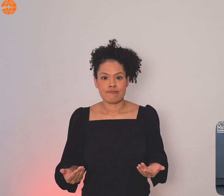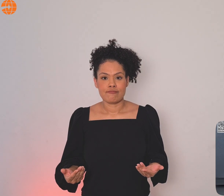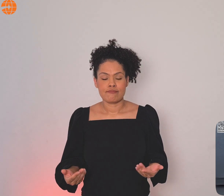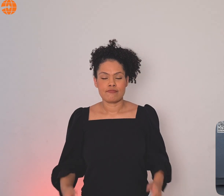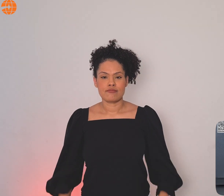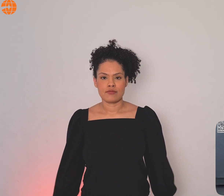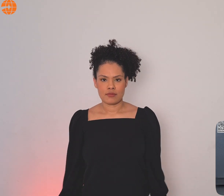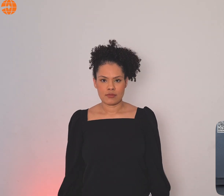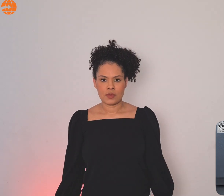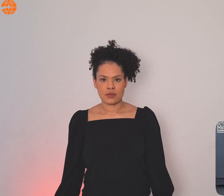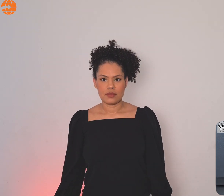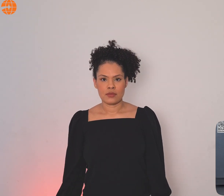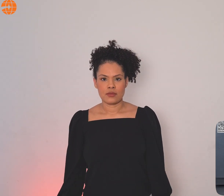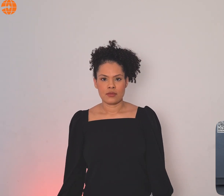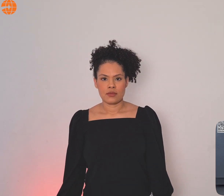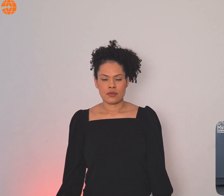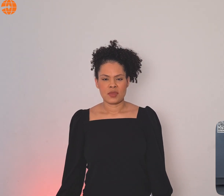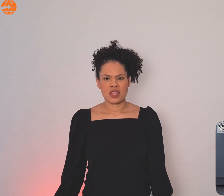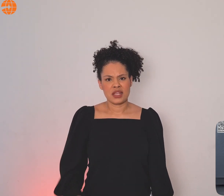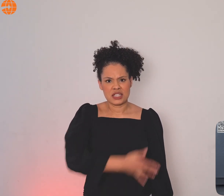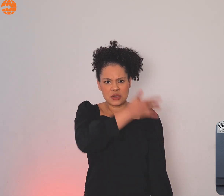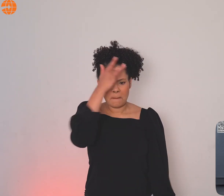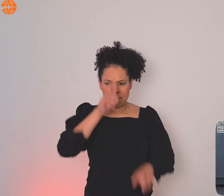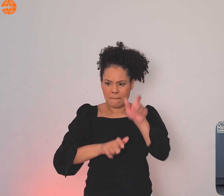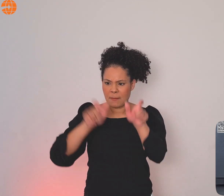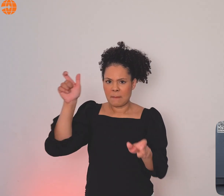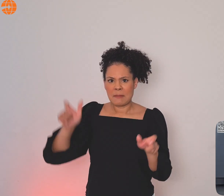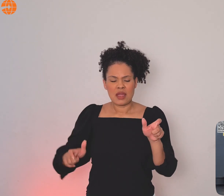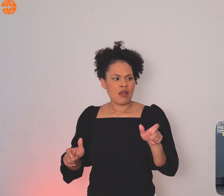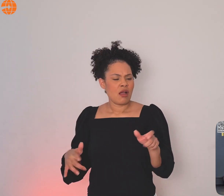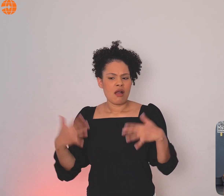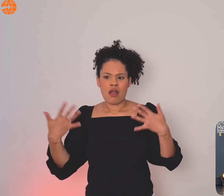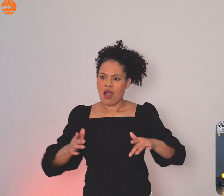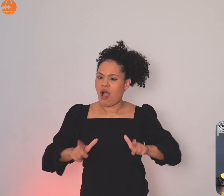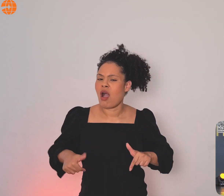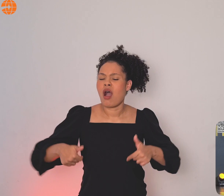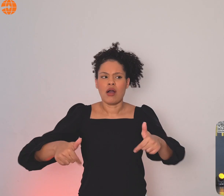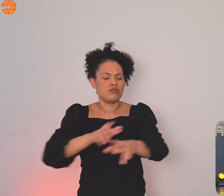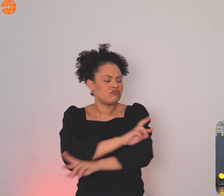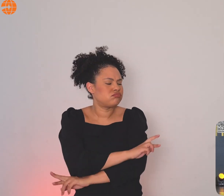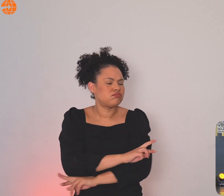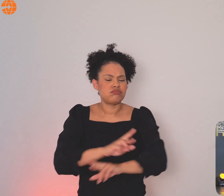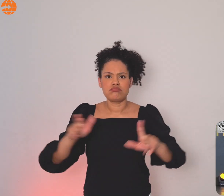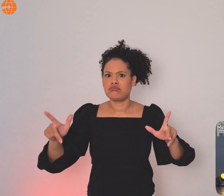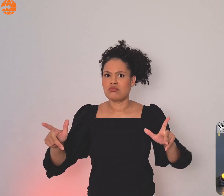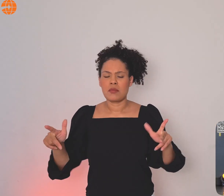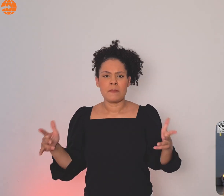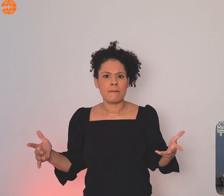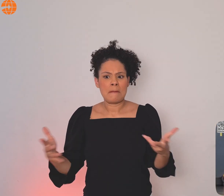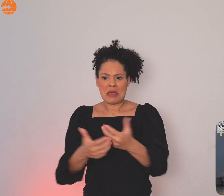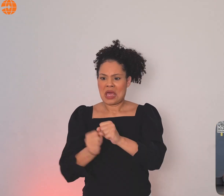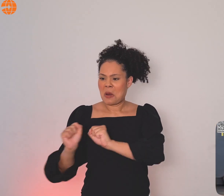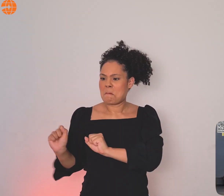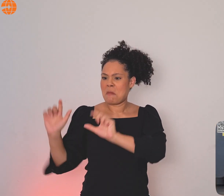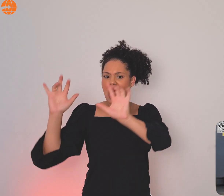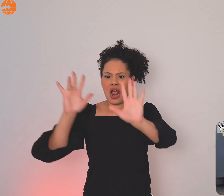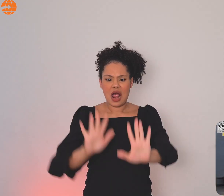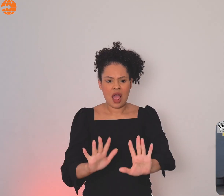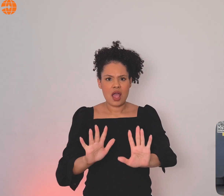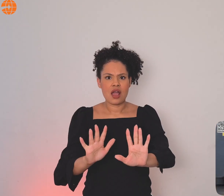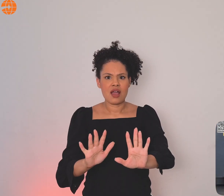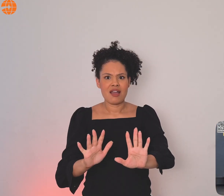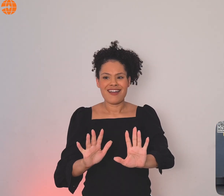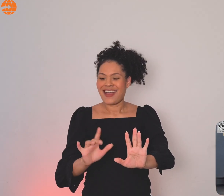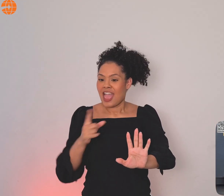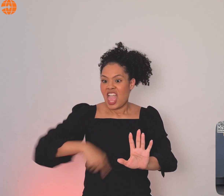de pernas para o ar, chegaram até aqui. A definição que eles davam para a igreja é: pensa num povo